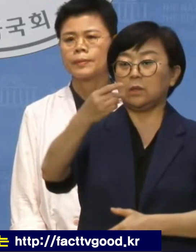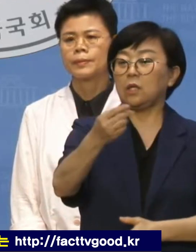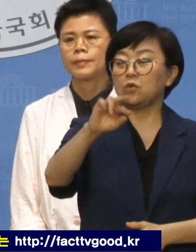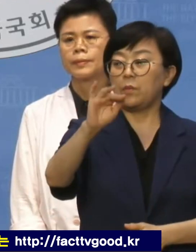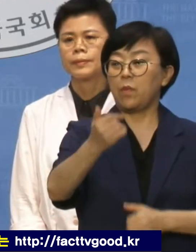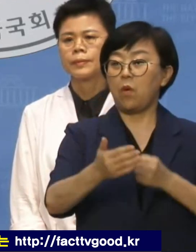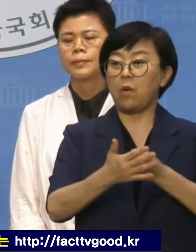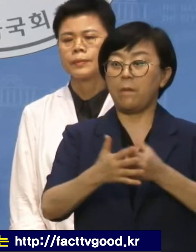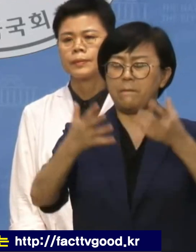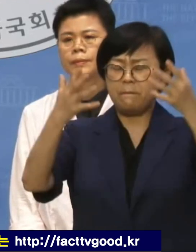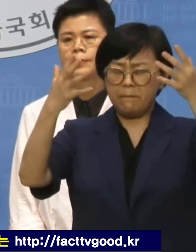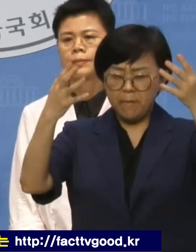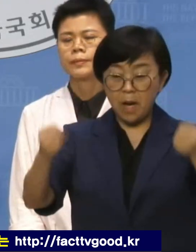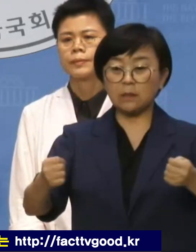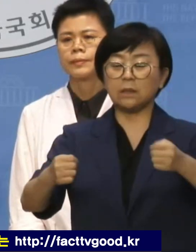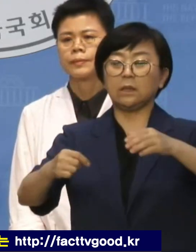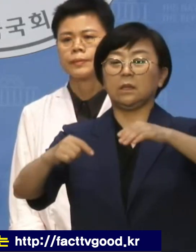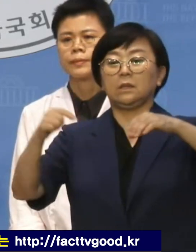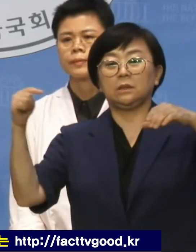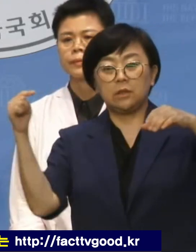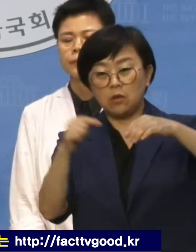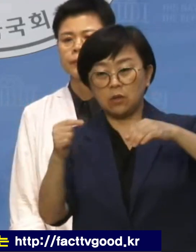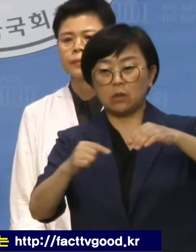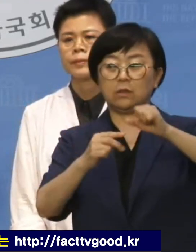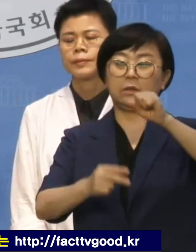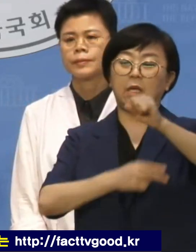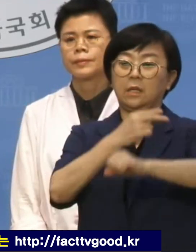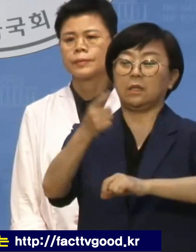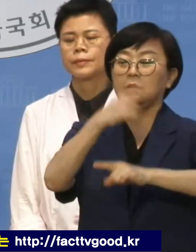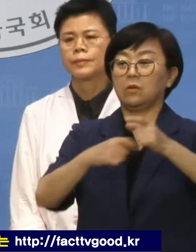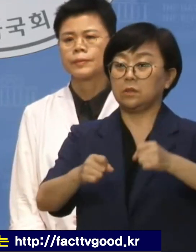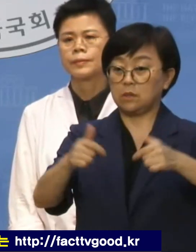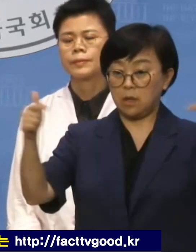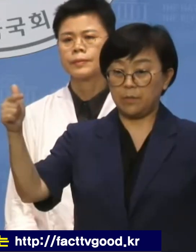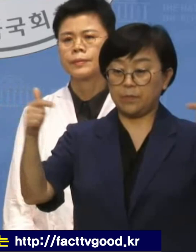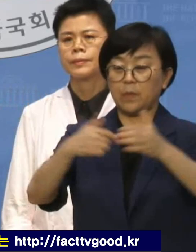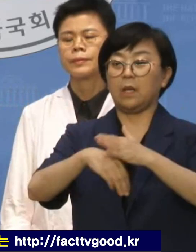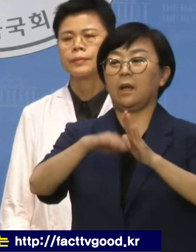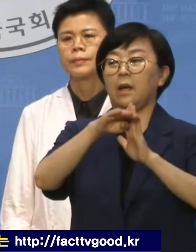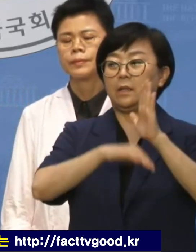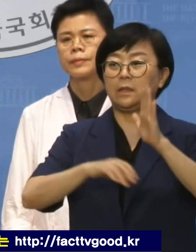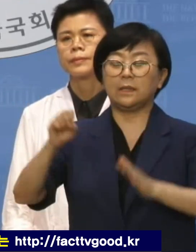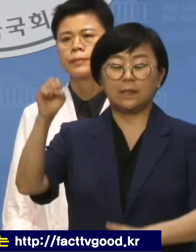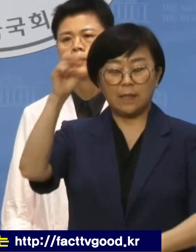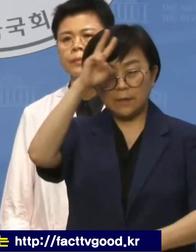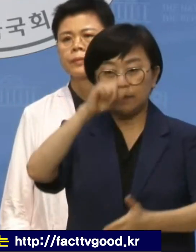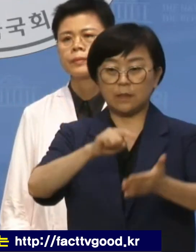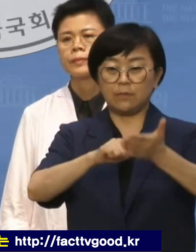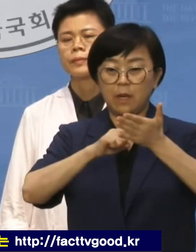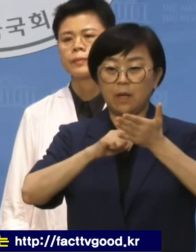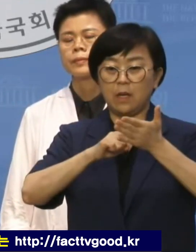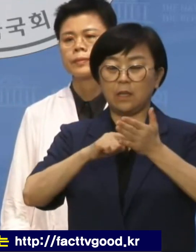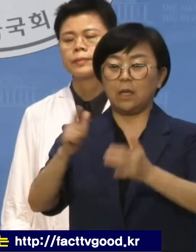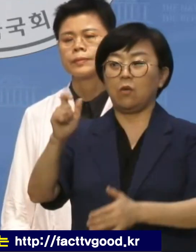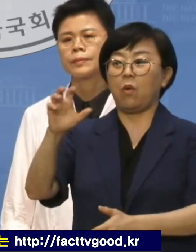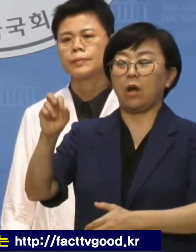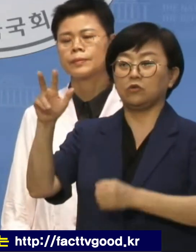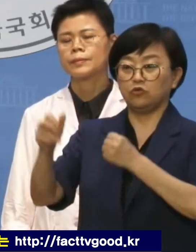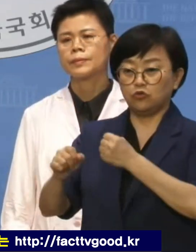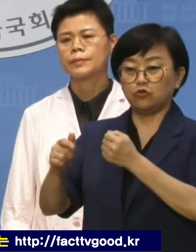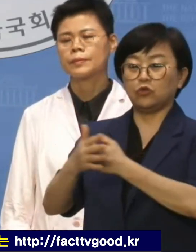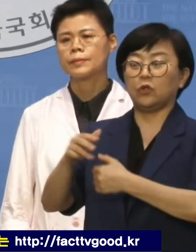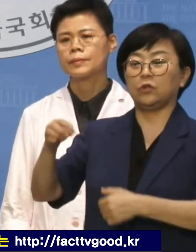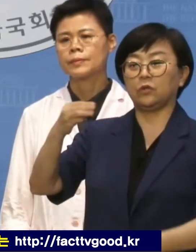쪽으로 수십 개의 터널과 다리가 더 생기는 아니 갑자기 제재될 때 그 광주 시민들